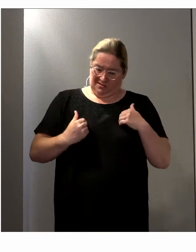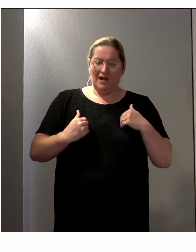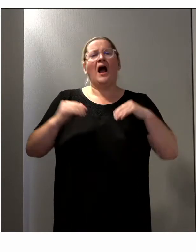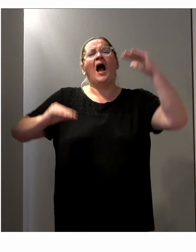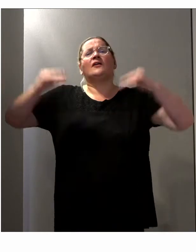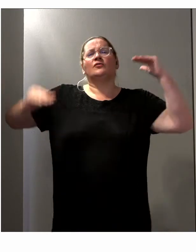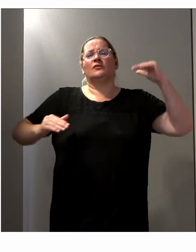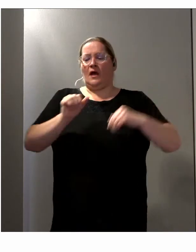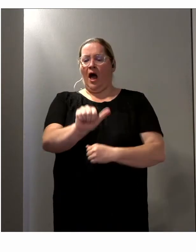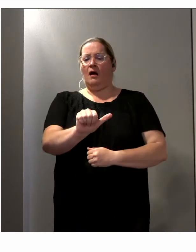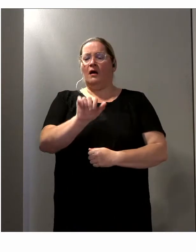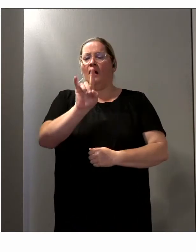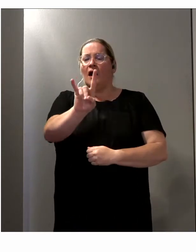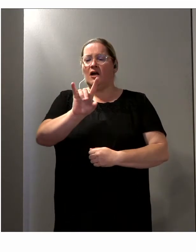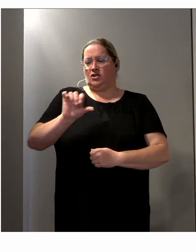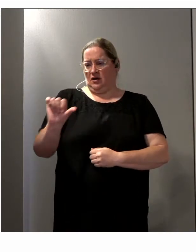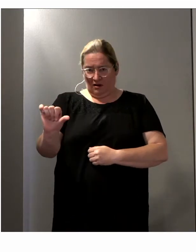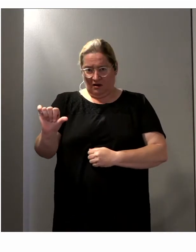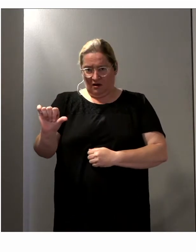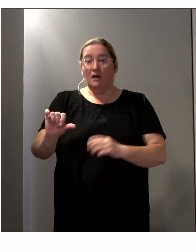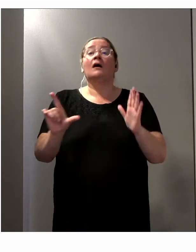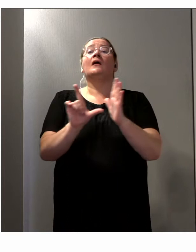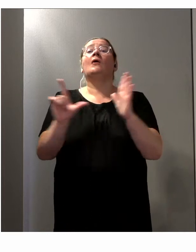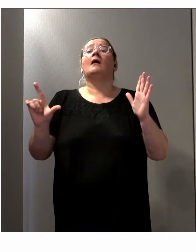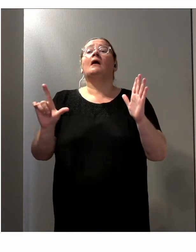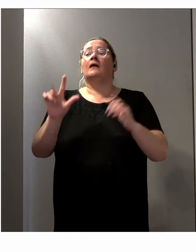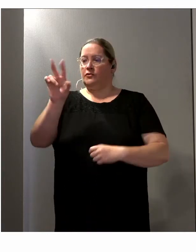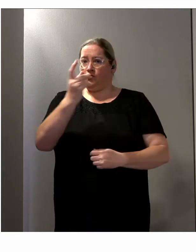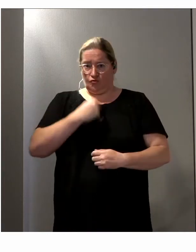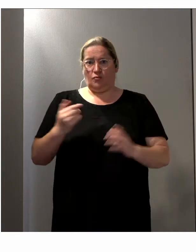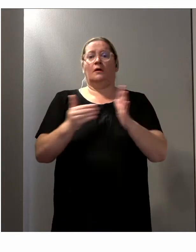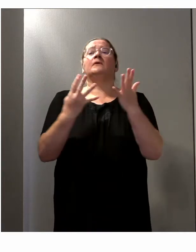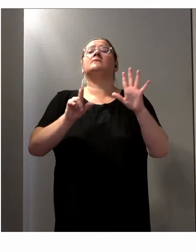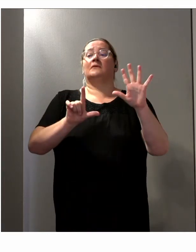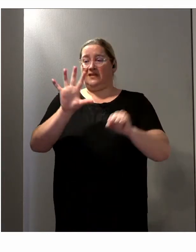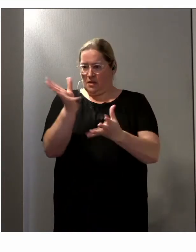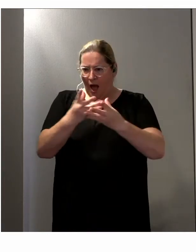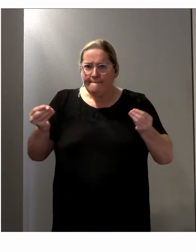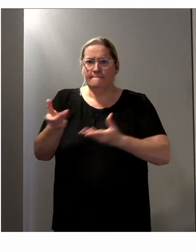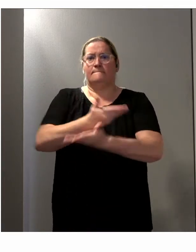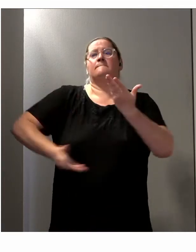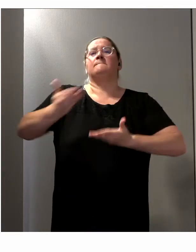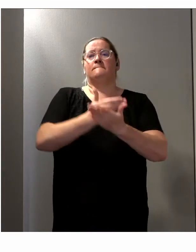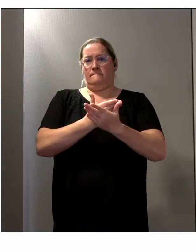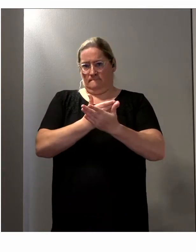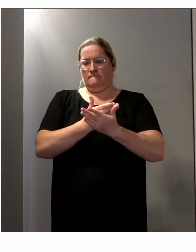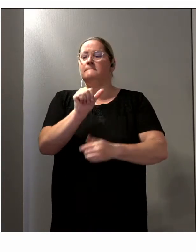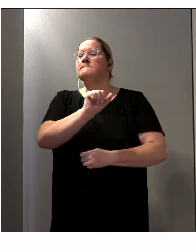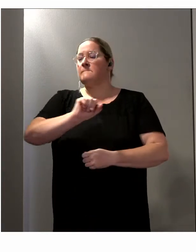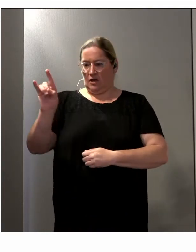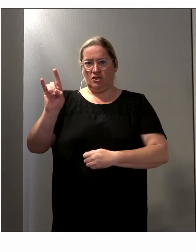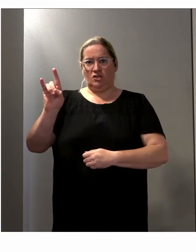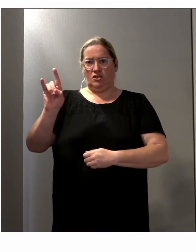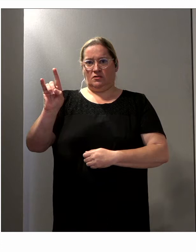AHA, disparaissait via la loi du 30 juin 1975 au profit de l'allocation aux adultes